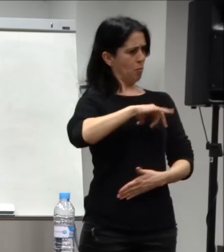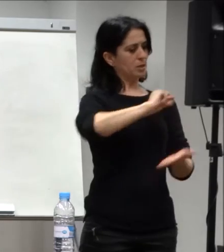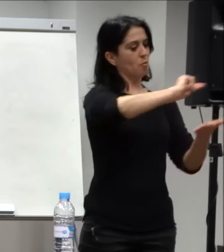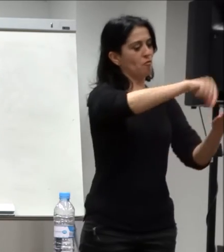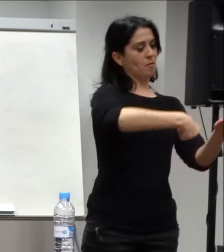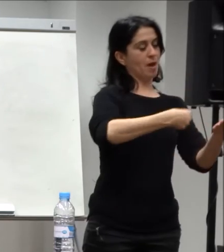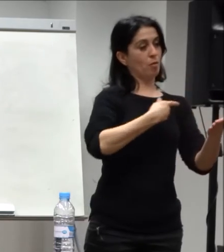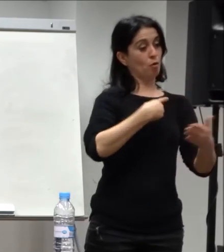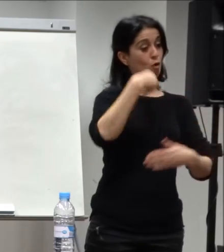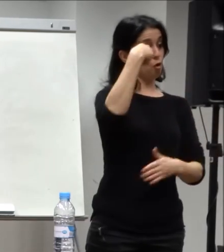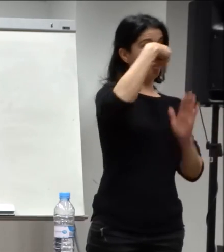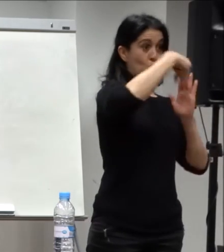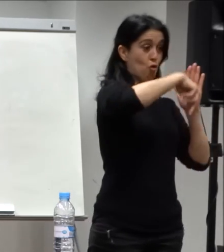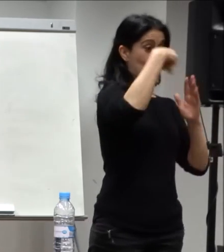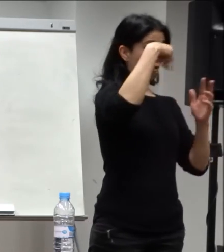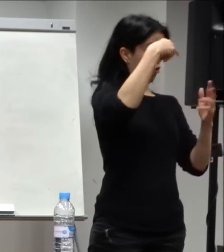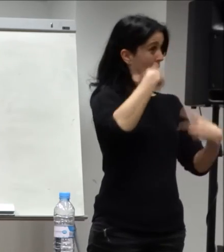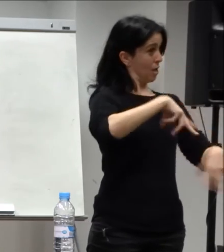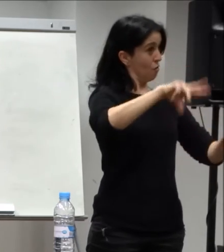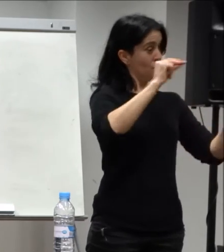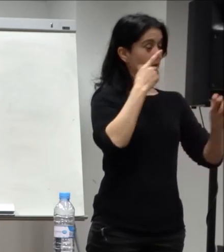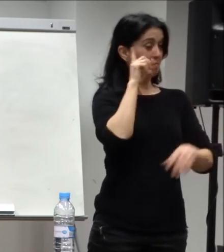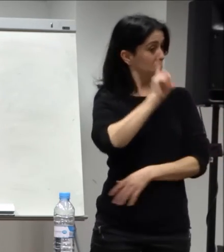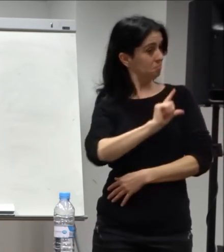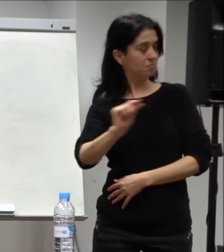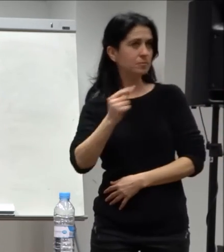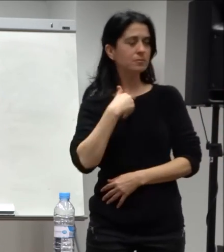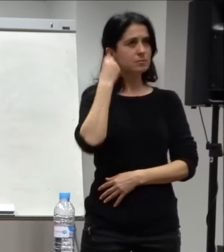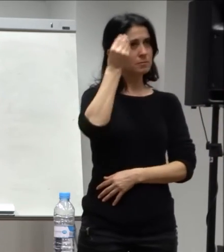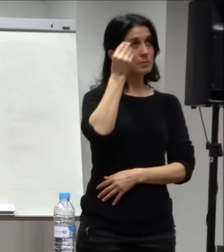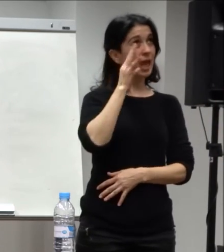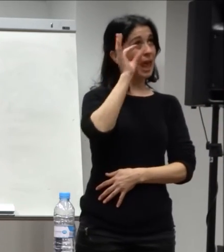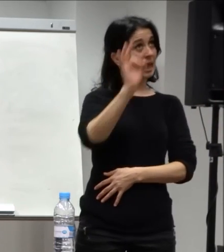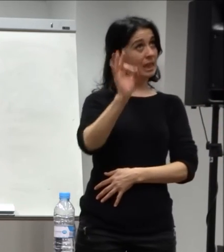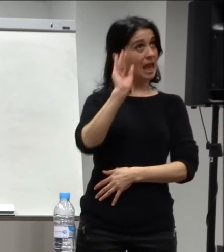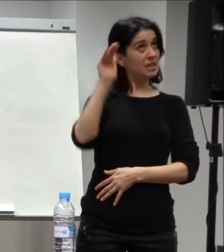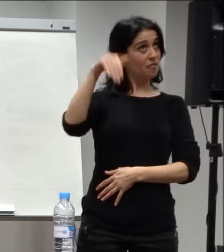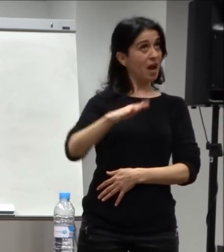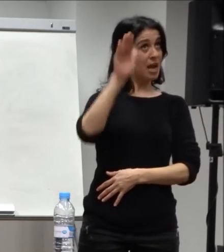del notario pensando que como es un interés variable, pues cuando